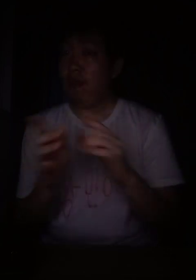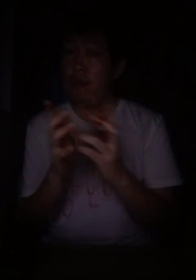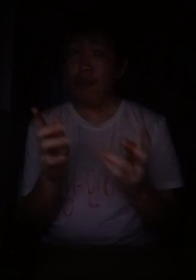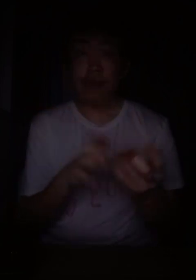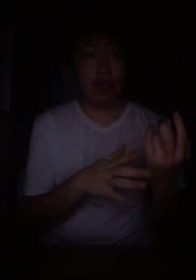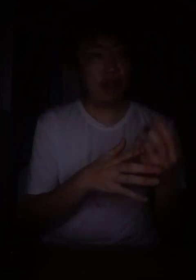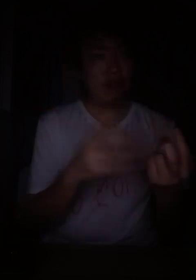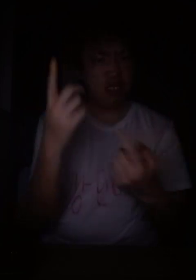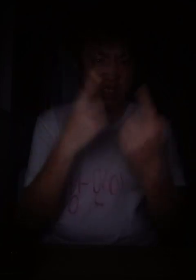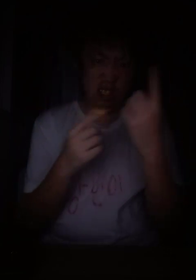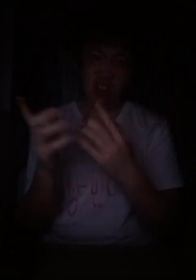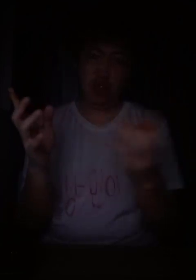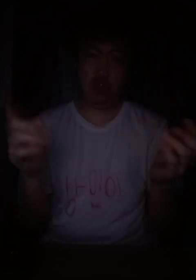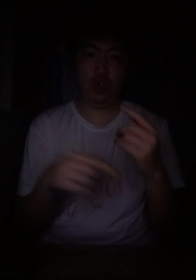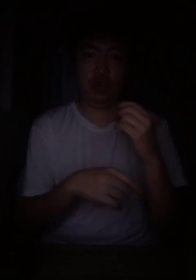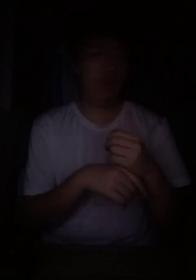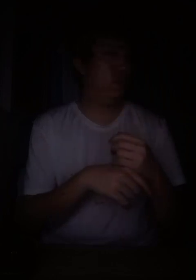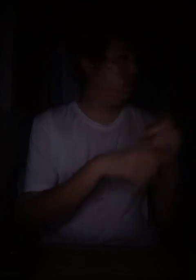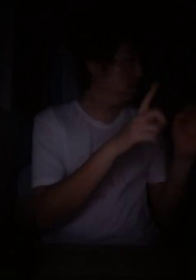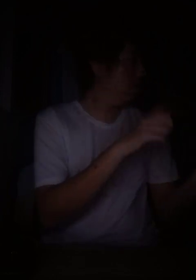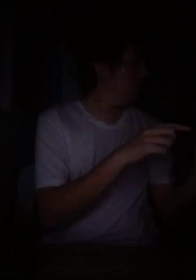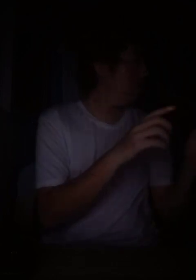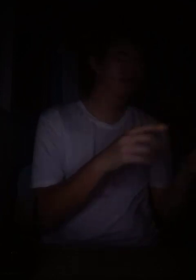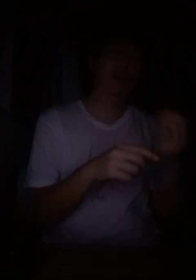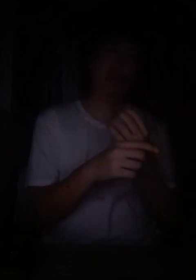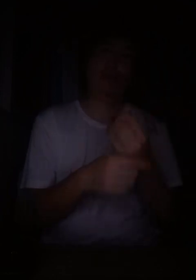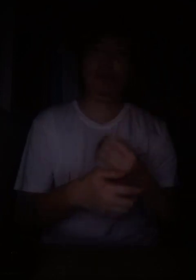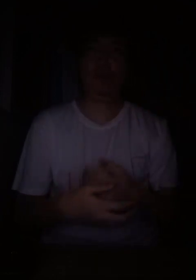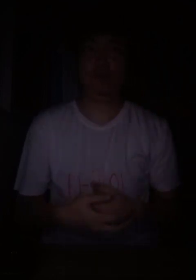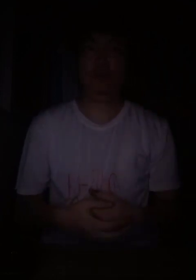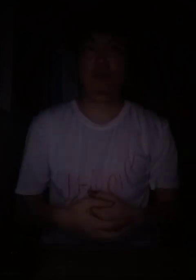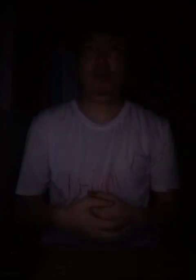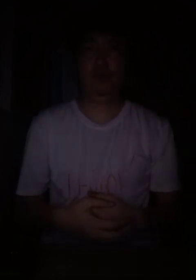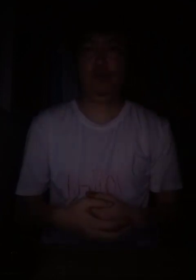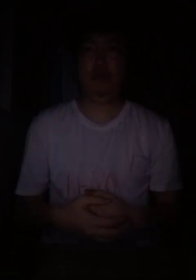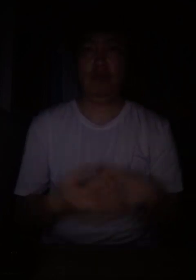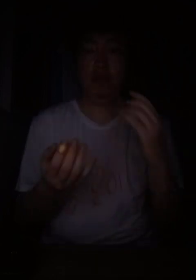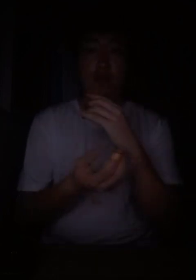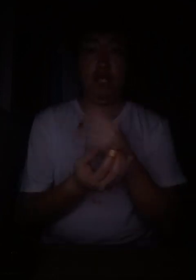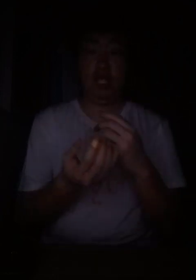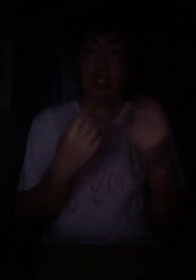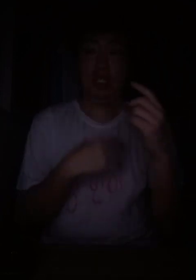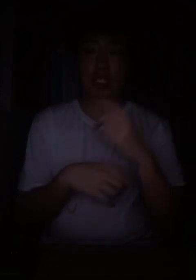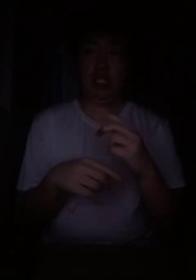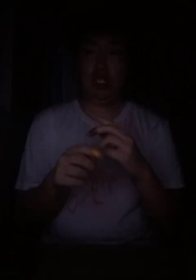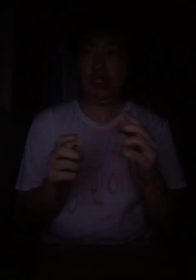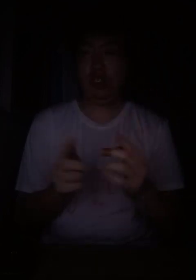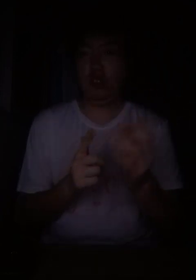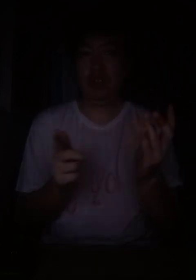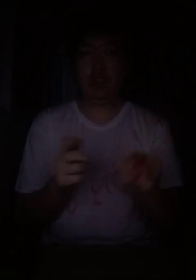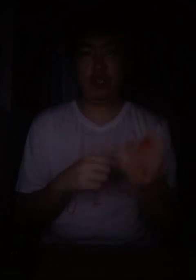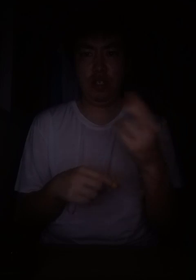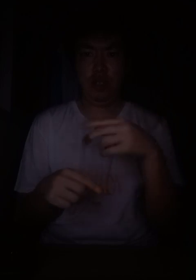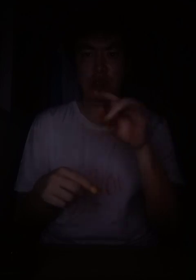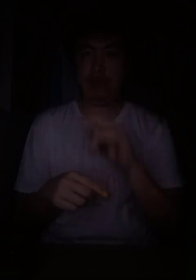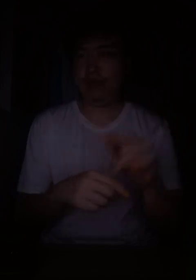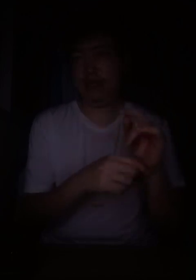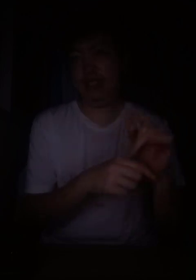동물의 분변을 아무 처리 없이 배출한 곳도 적발됐습니다. 경기도 특사경은 이들 업자들을 모두 형사 입건해 검찰에